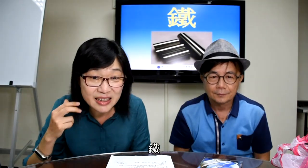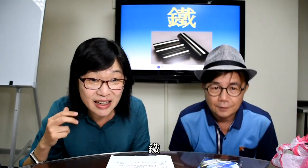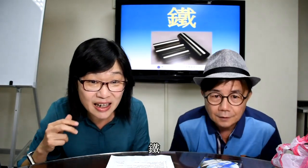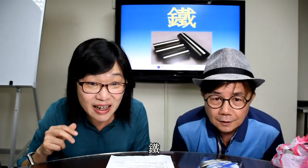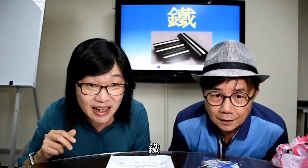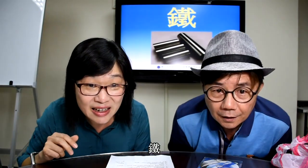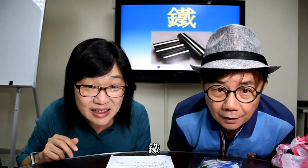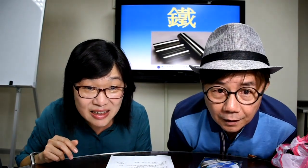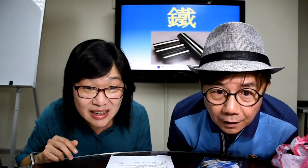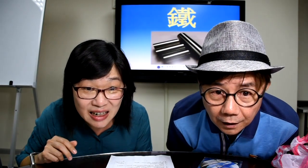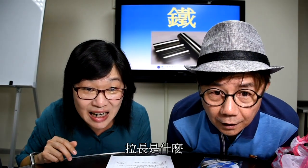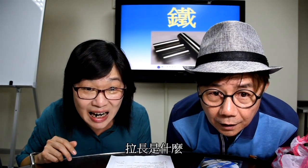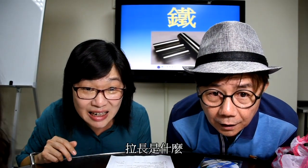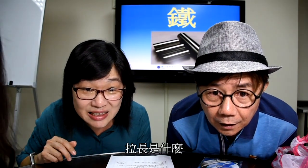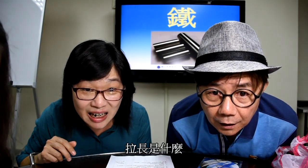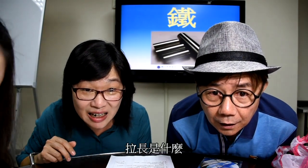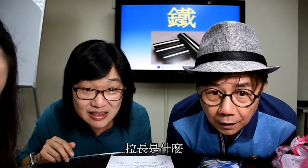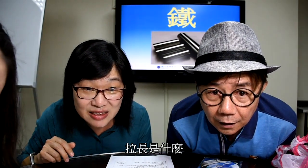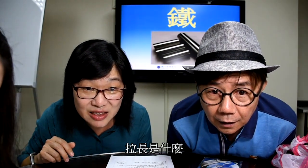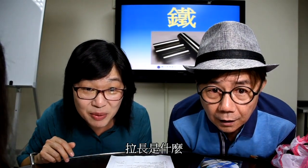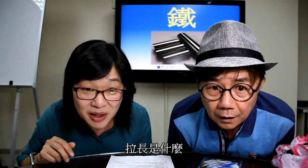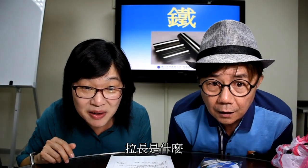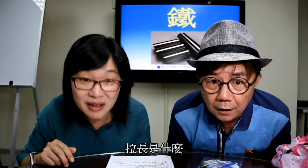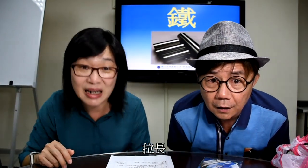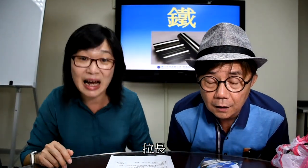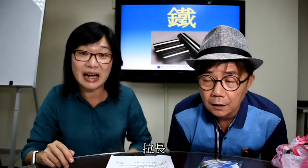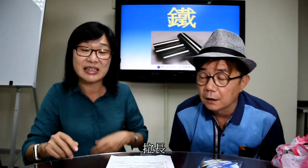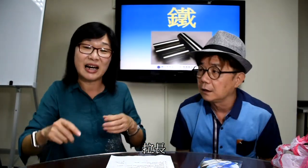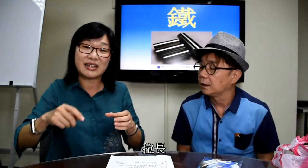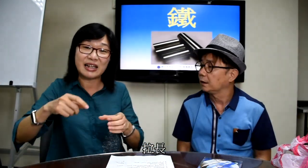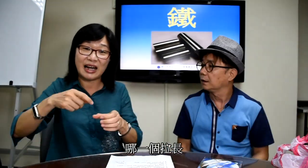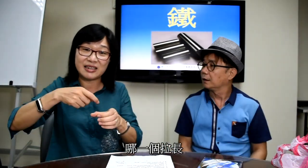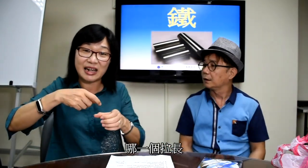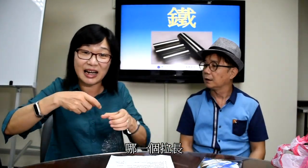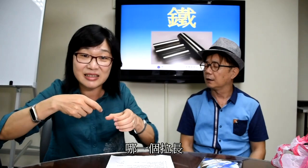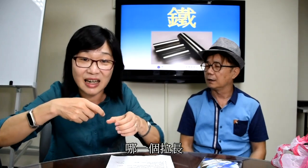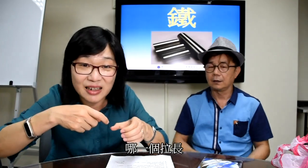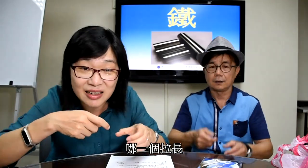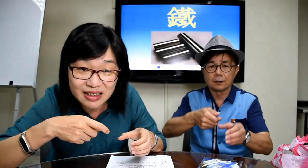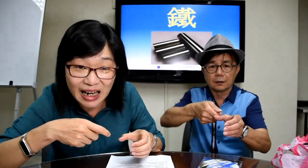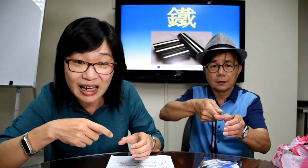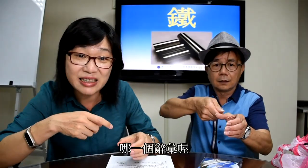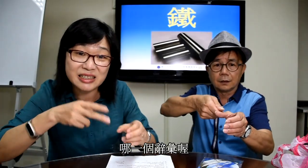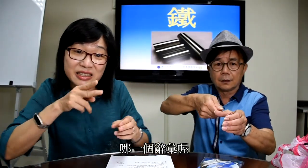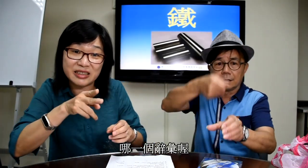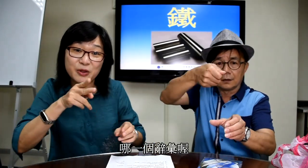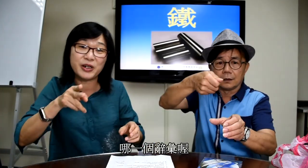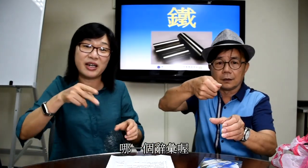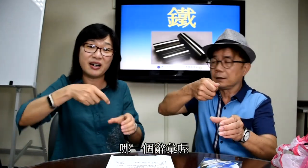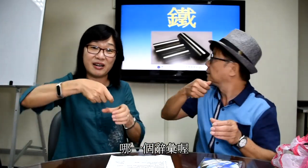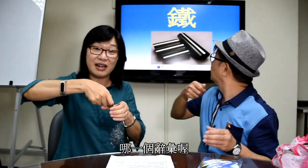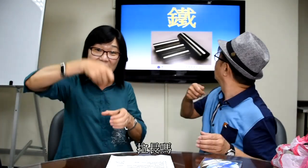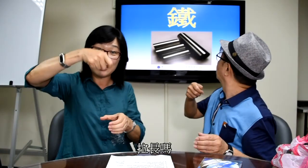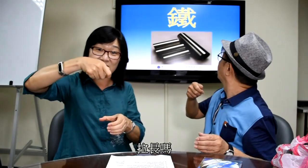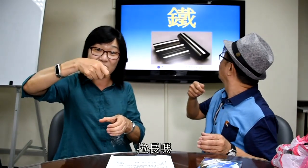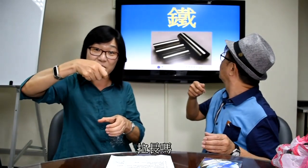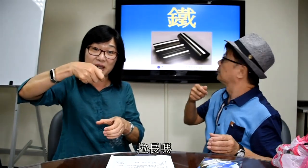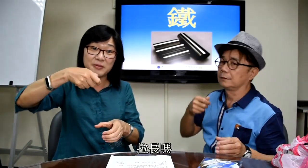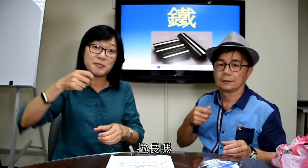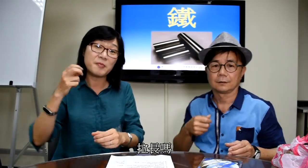铁，拉长是什么？拉长哪一个拉长？哪一个词汇哈？拉长吗？